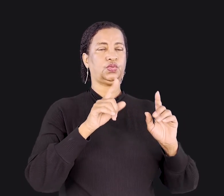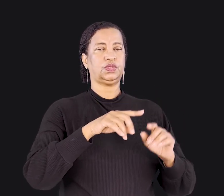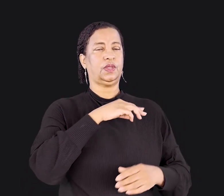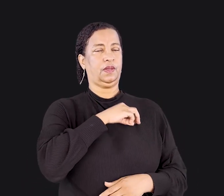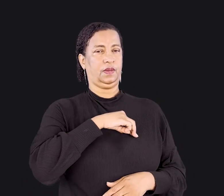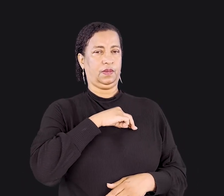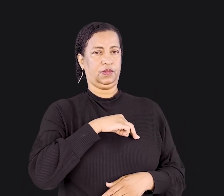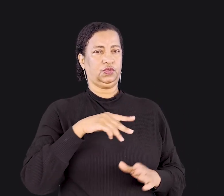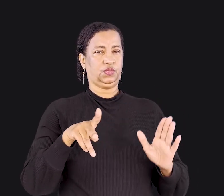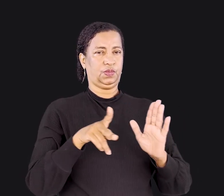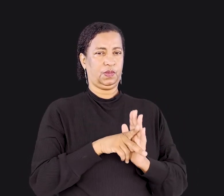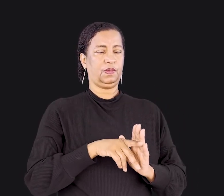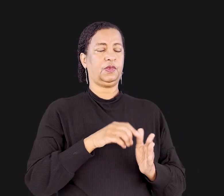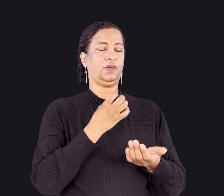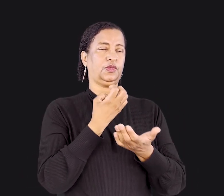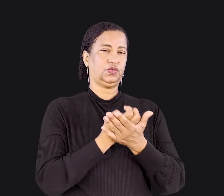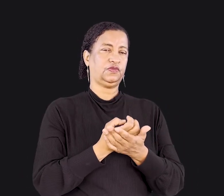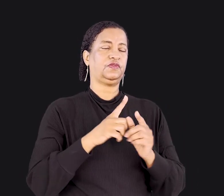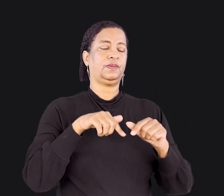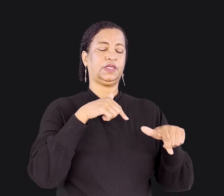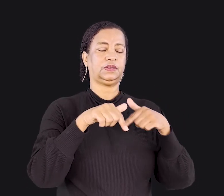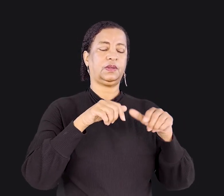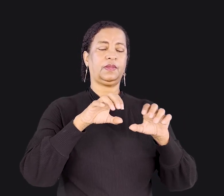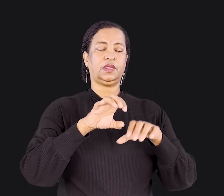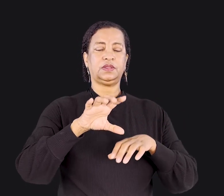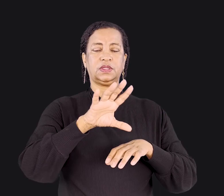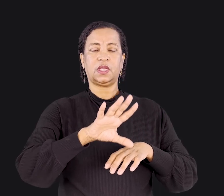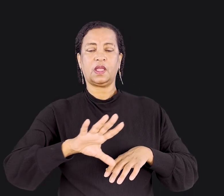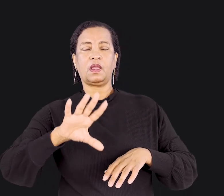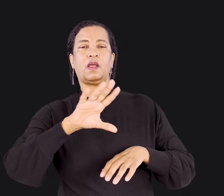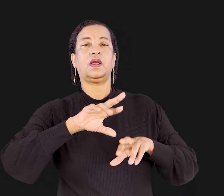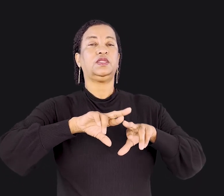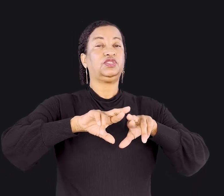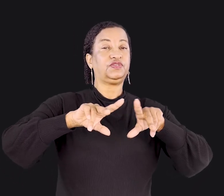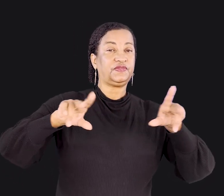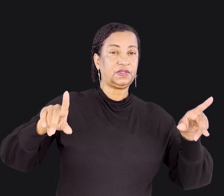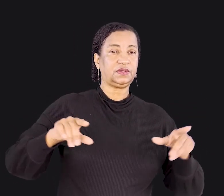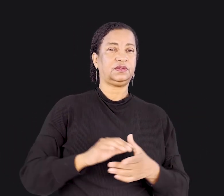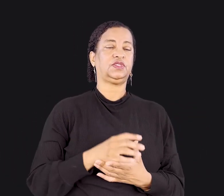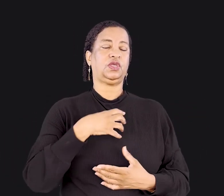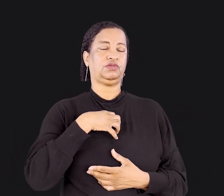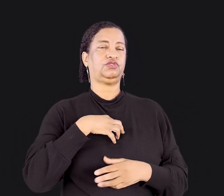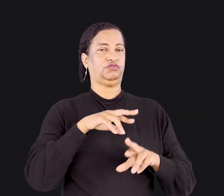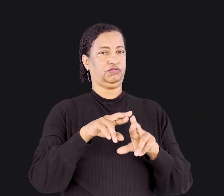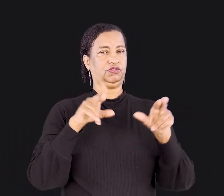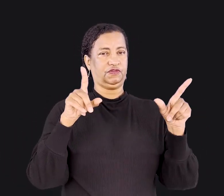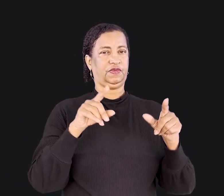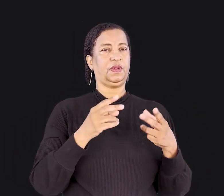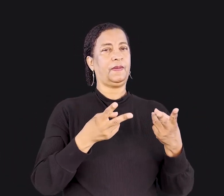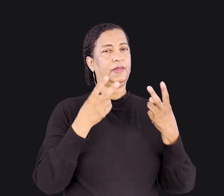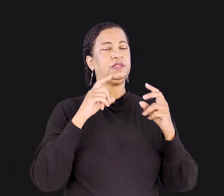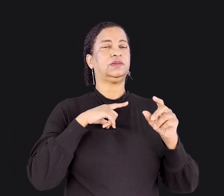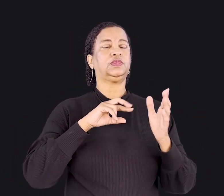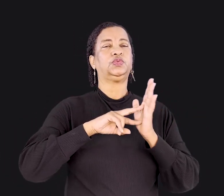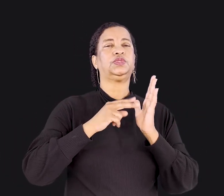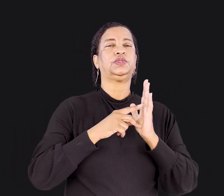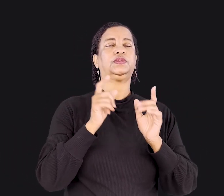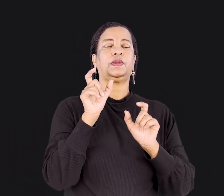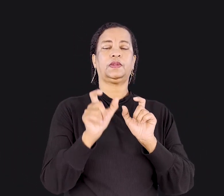mas atuam em diferentes áreas e de maneiras diferentes. Veremos também qual o significado da palavra